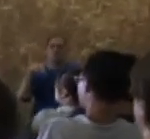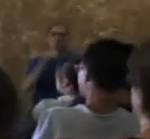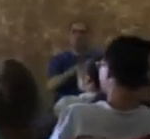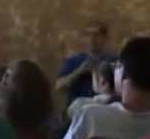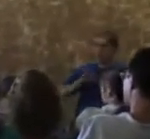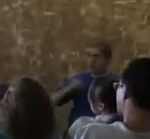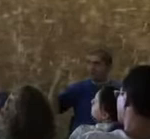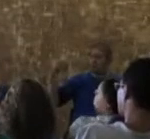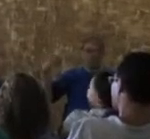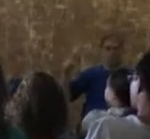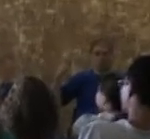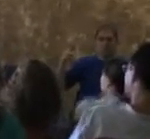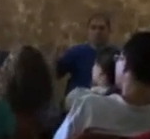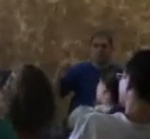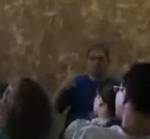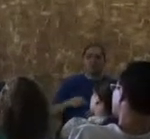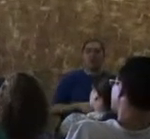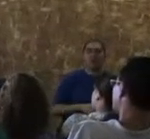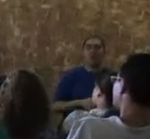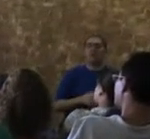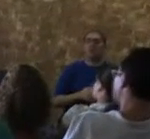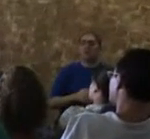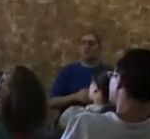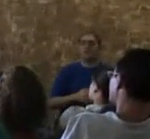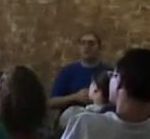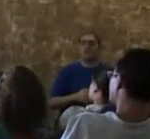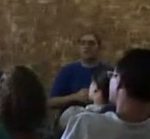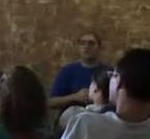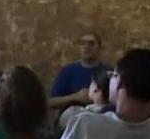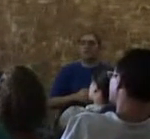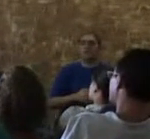Fui eu que chamei o Dilson para o ministério no Nordeste do Brasil.